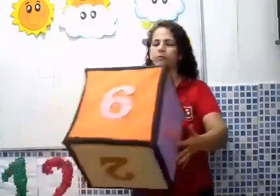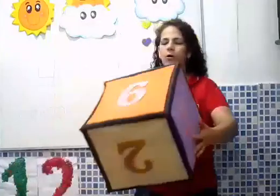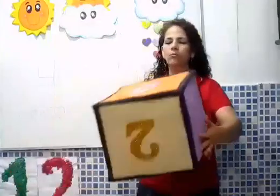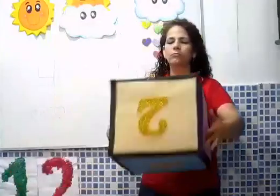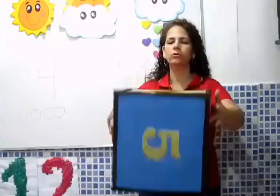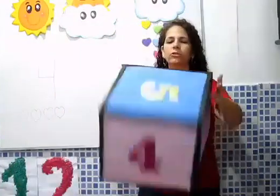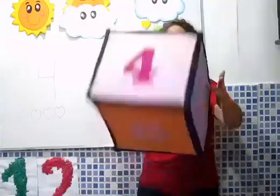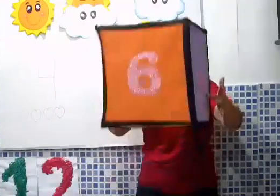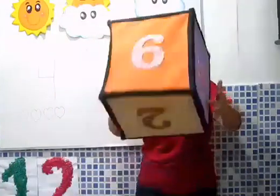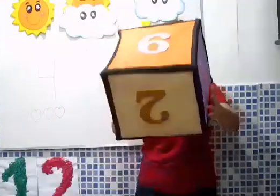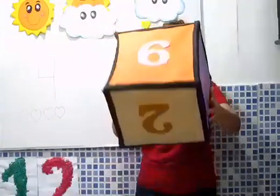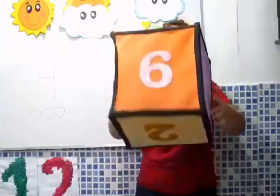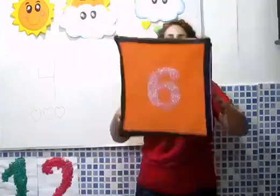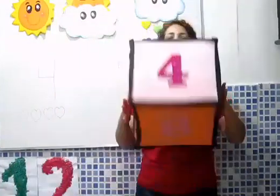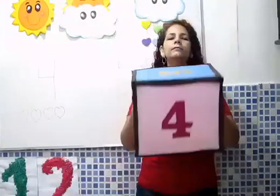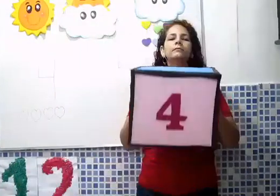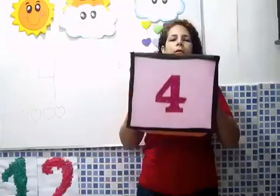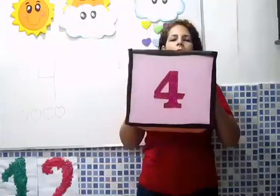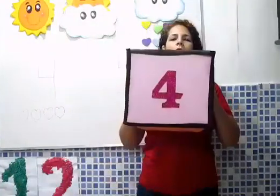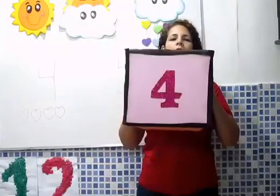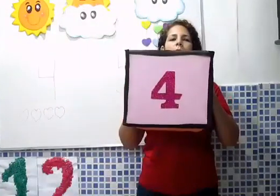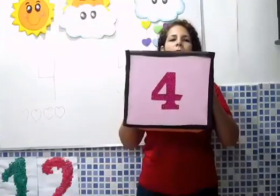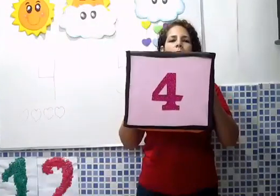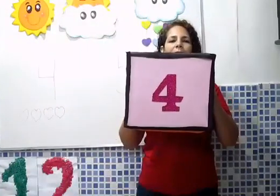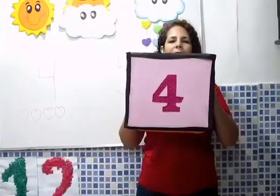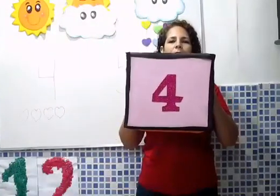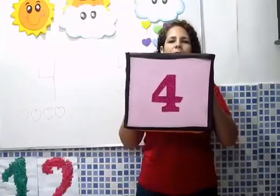ó. 1, 2, 3 e... O número 4